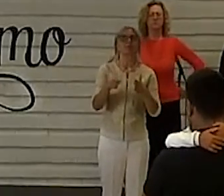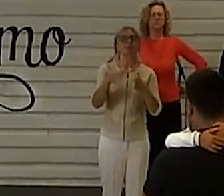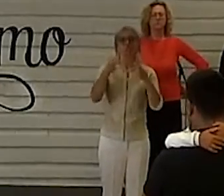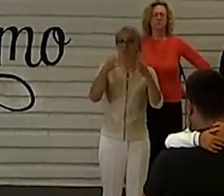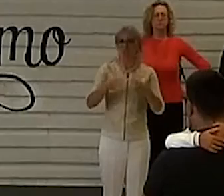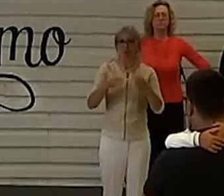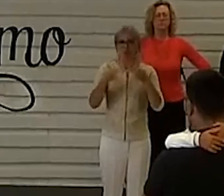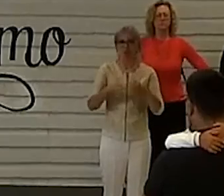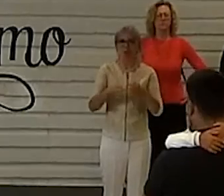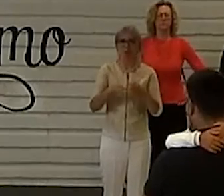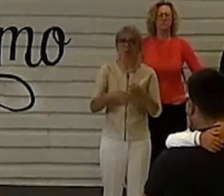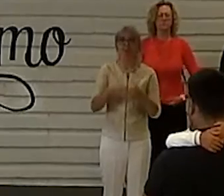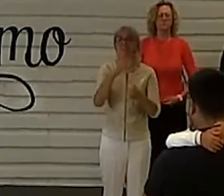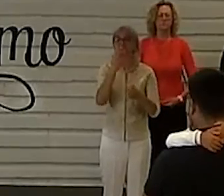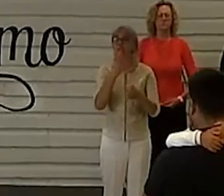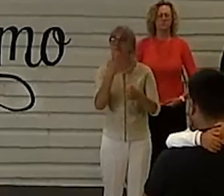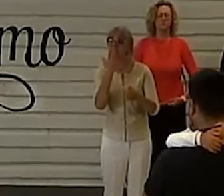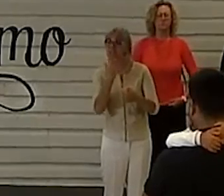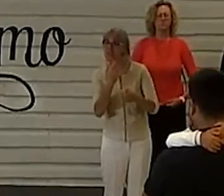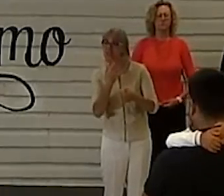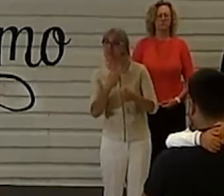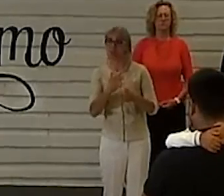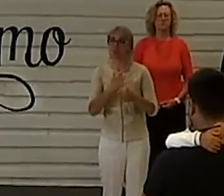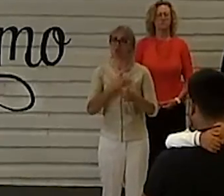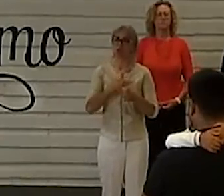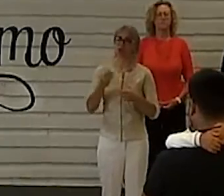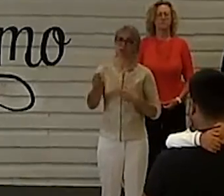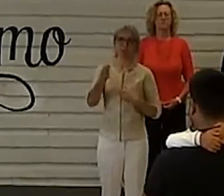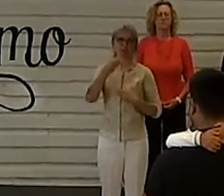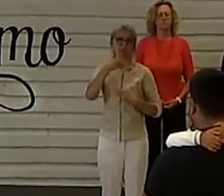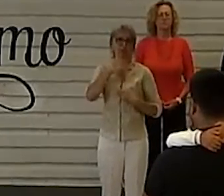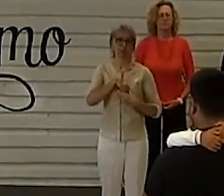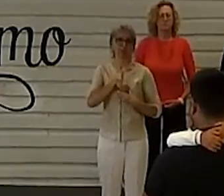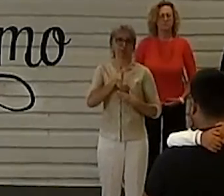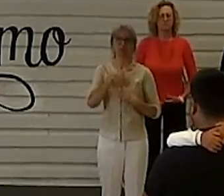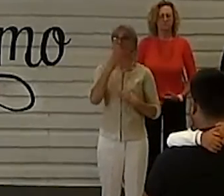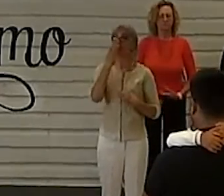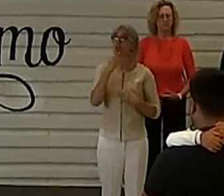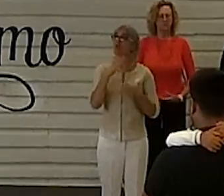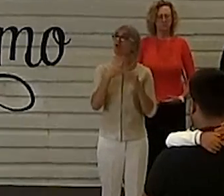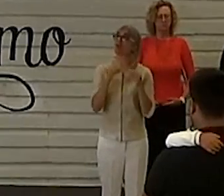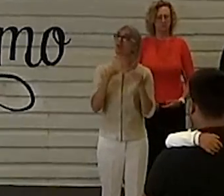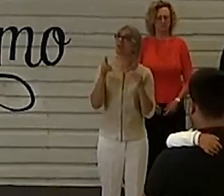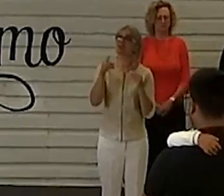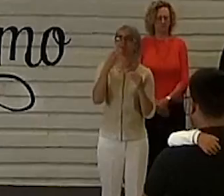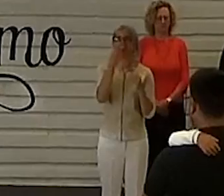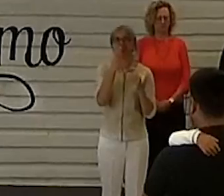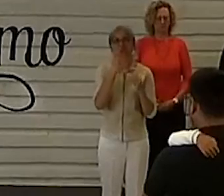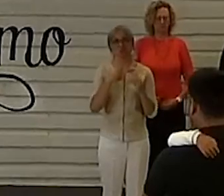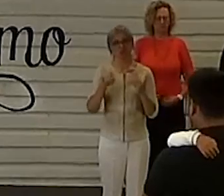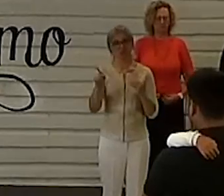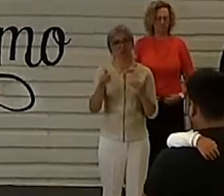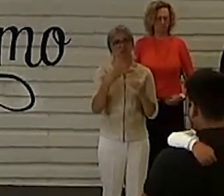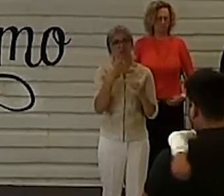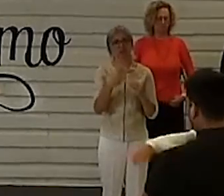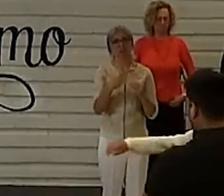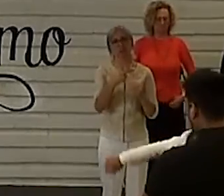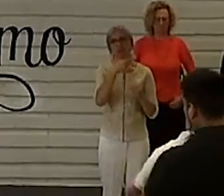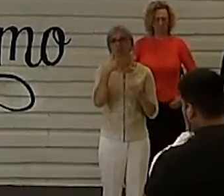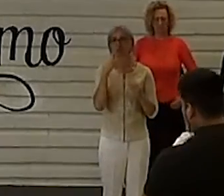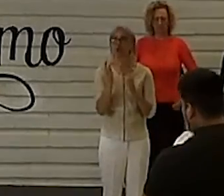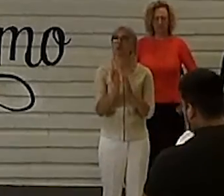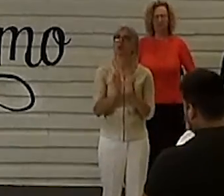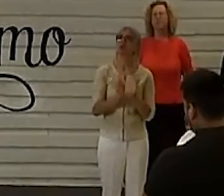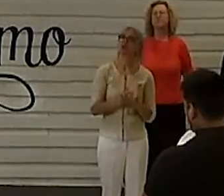Signore, aiutaci, guidaci con il tuo Santo Spirito. Vogliamo fare ciò che piace a te. Ti ringraziamo Padre, nel nome di